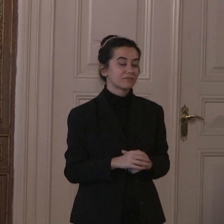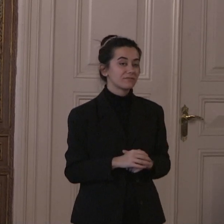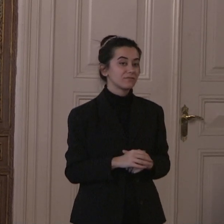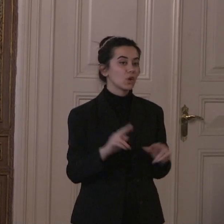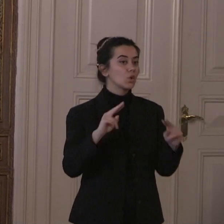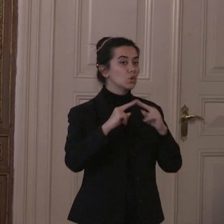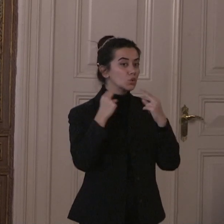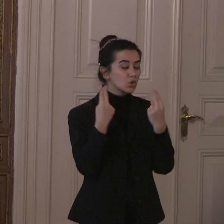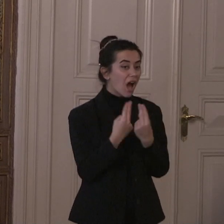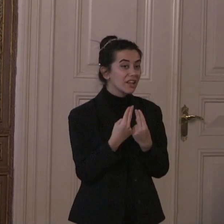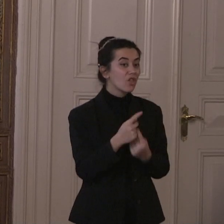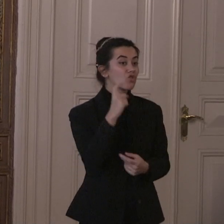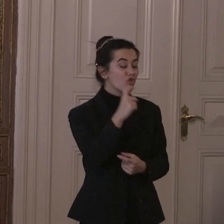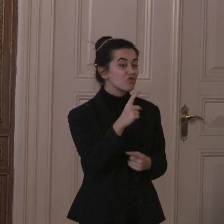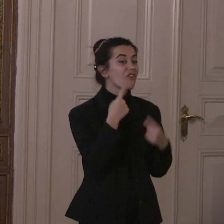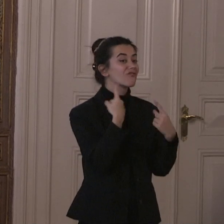Dünyanın 9 harikasına